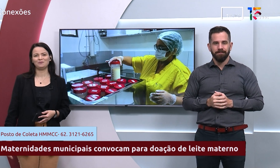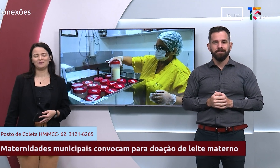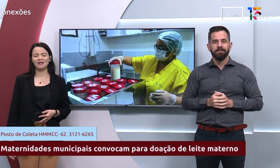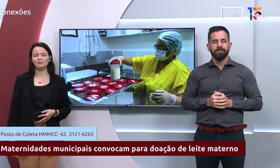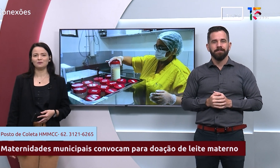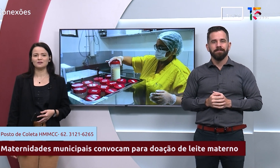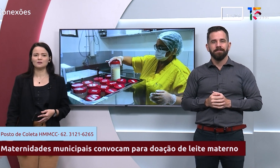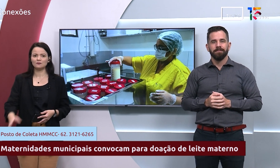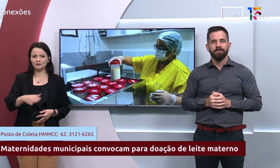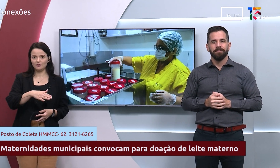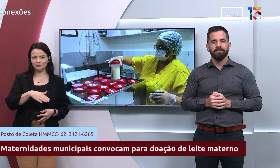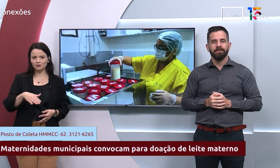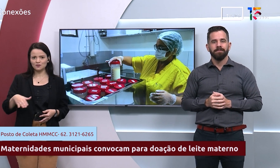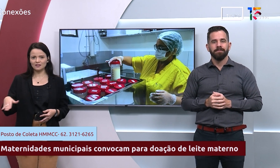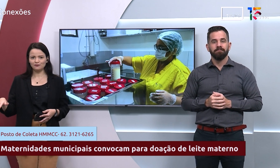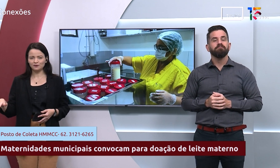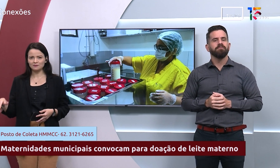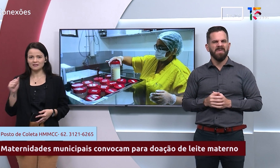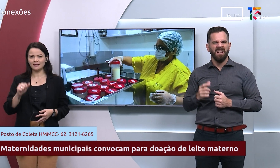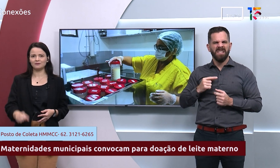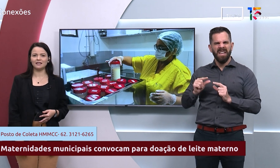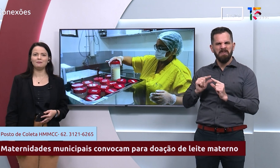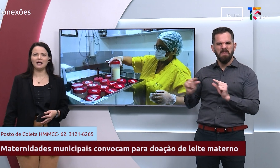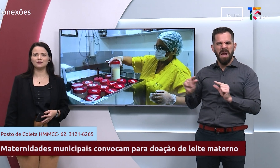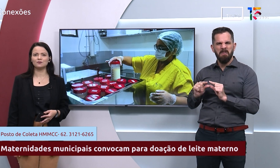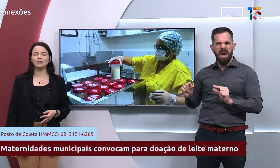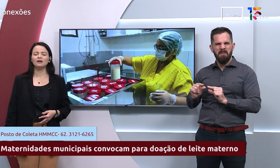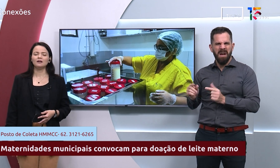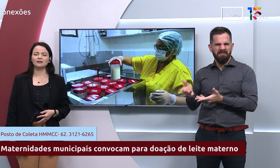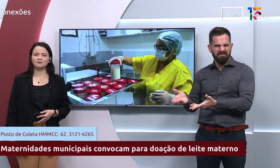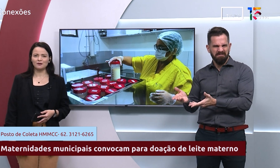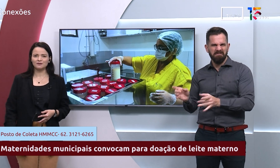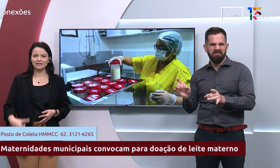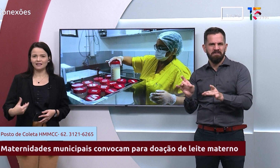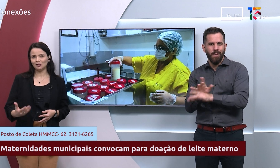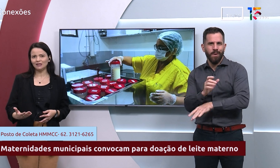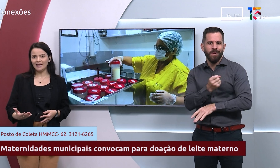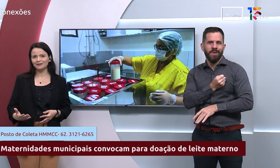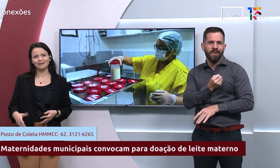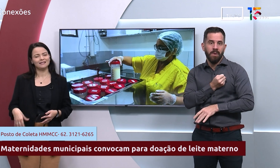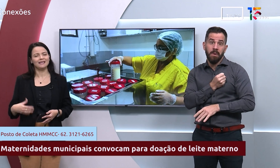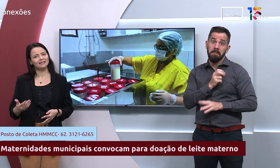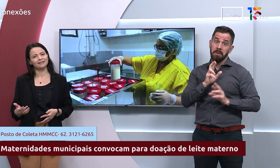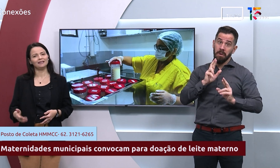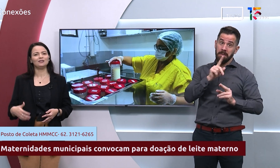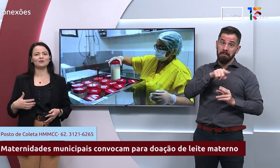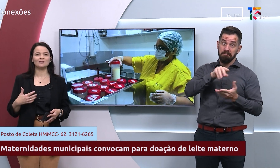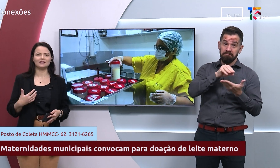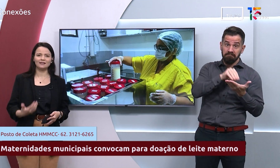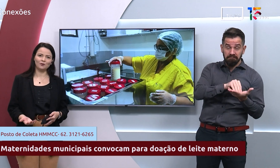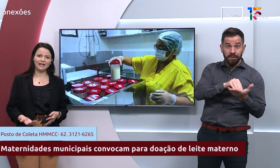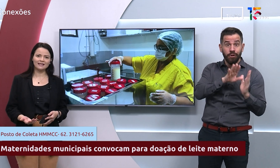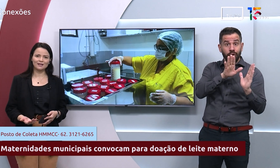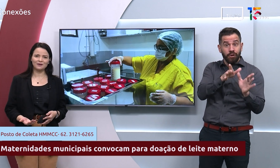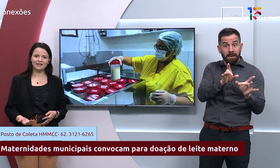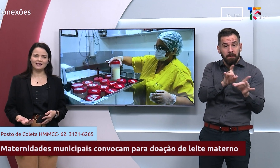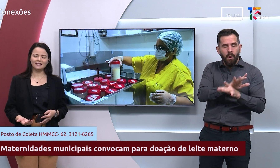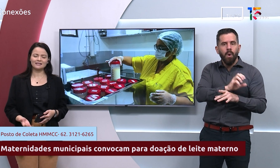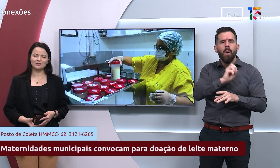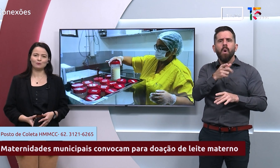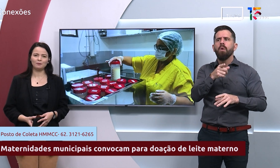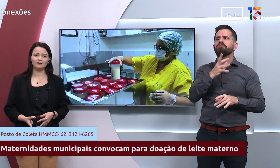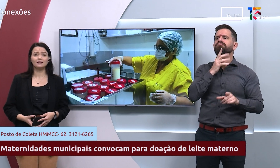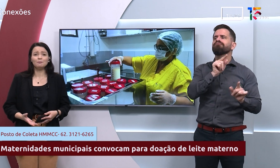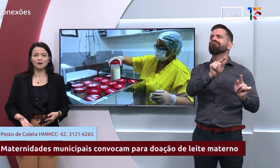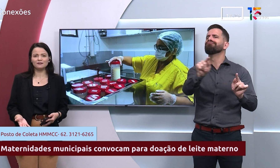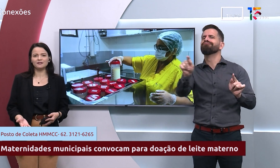3121-6265. Todos os telefones passaram aqui embaixo. Espero que você tenha anotado, né? Se é lactante ou se conhece alguém que